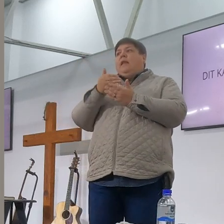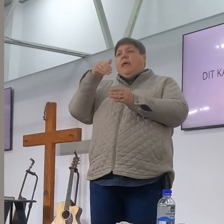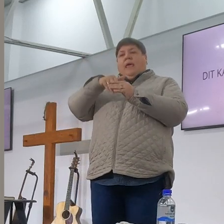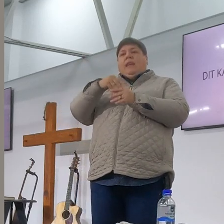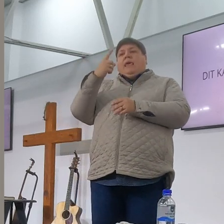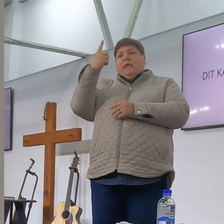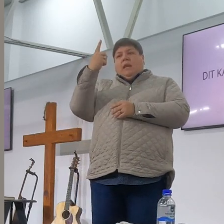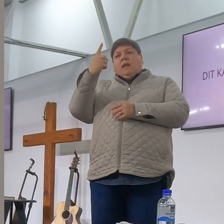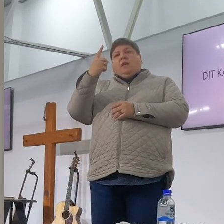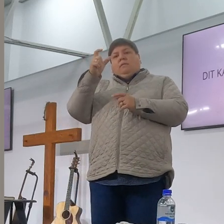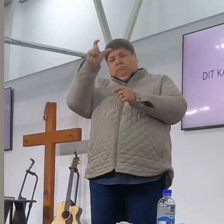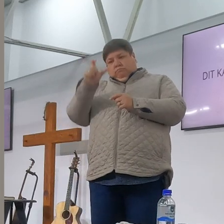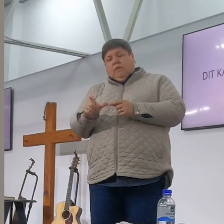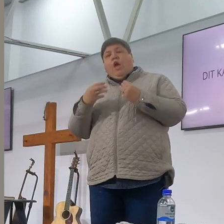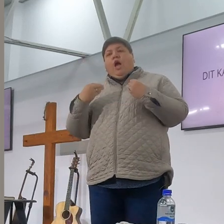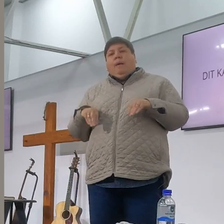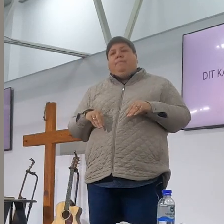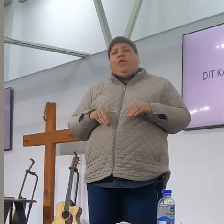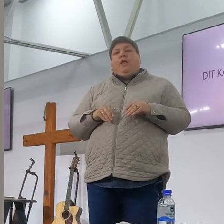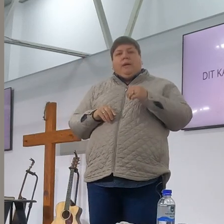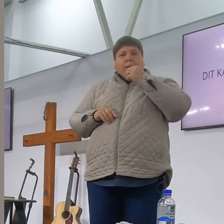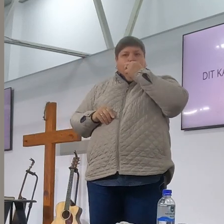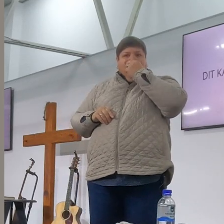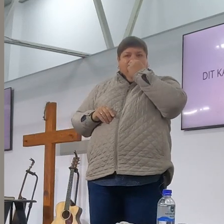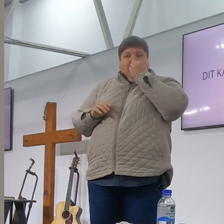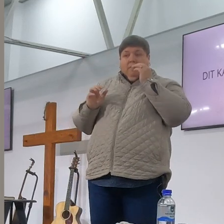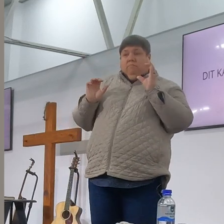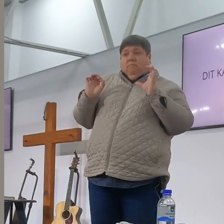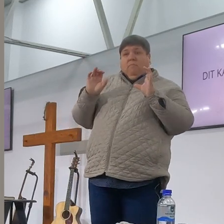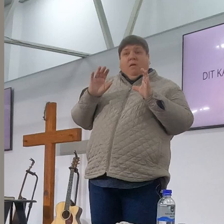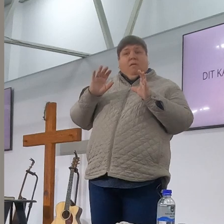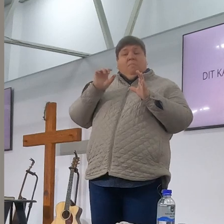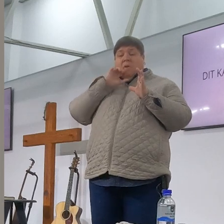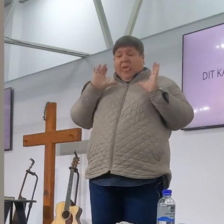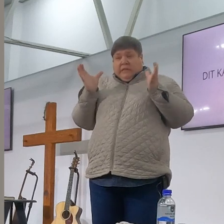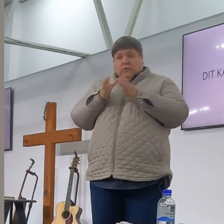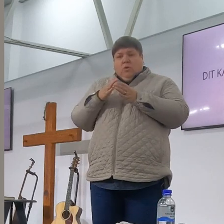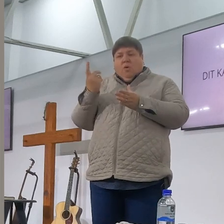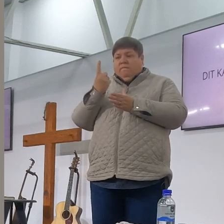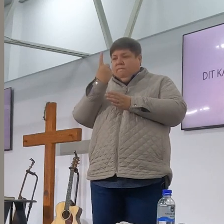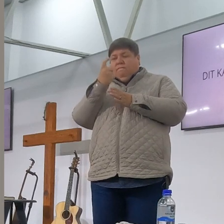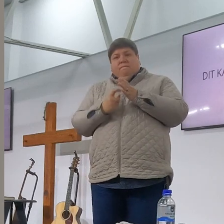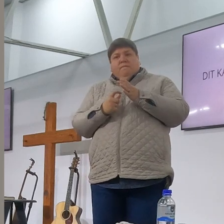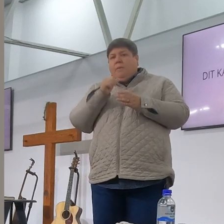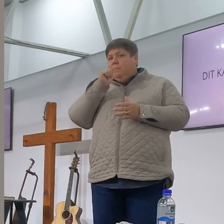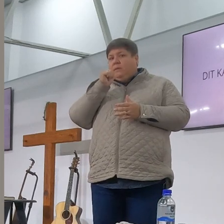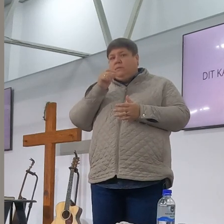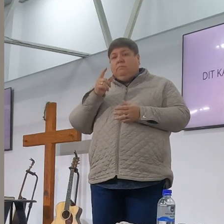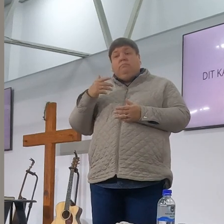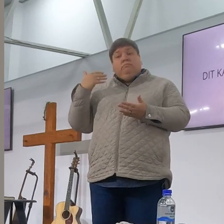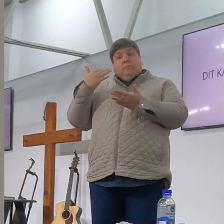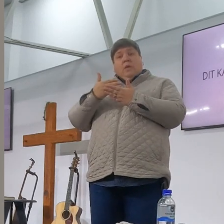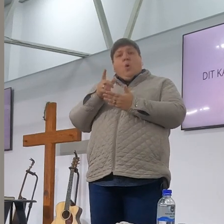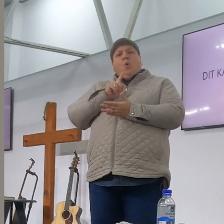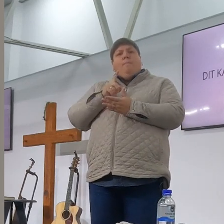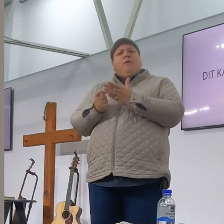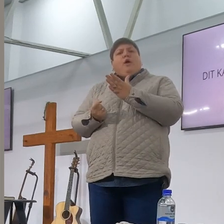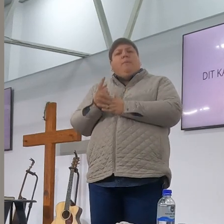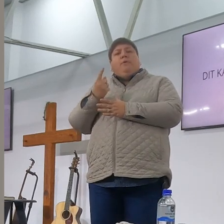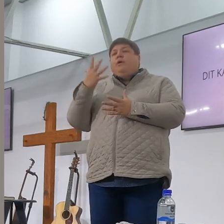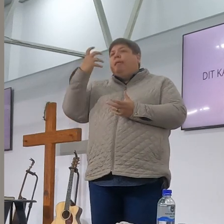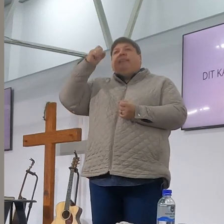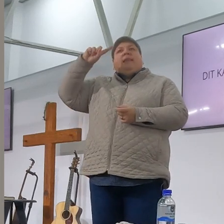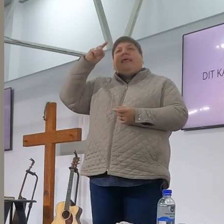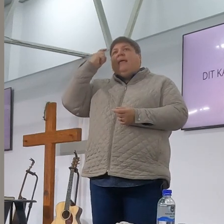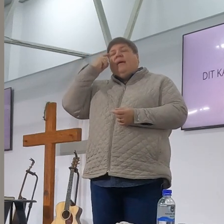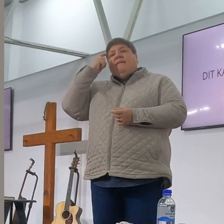gebeur, in 'n volk of in 'n familie. En hoekom het gebeur het, was die laaste sin. Hulle het nie